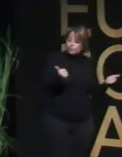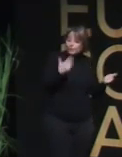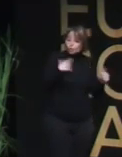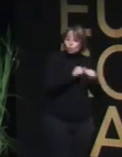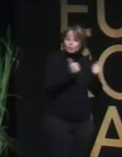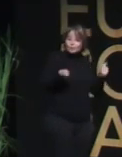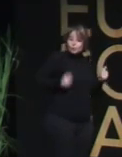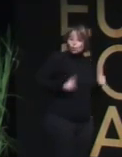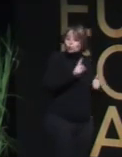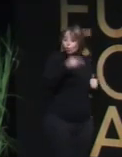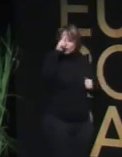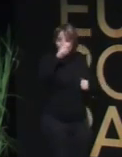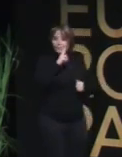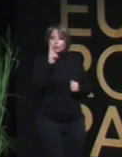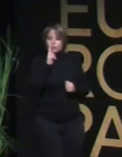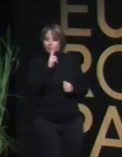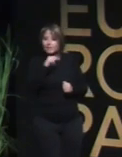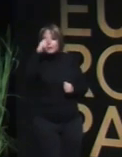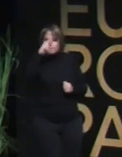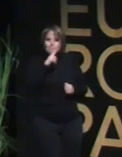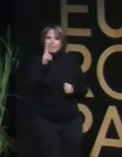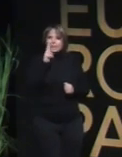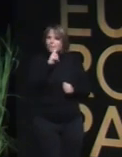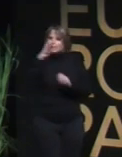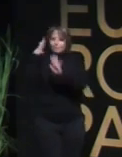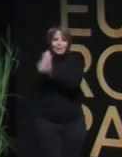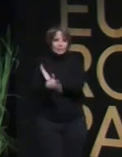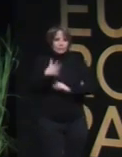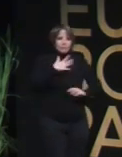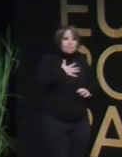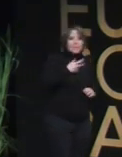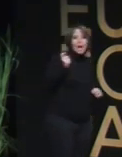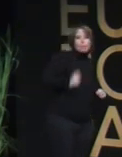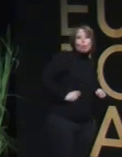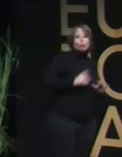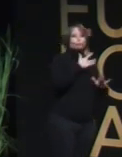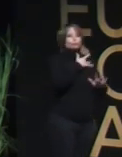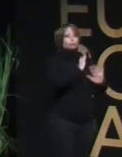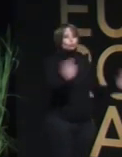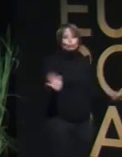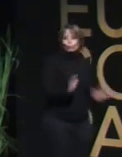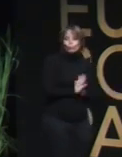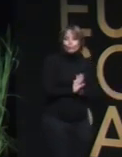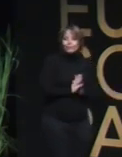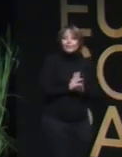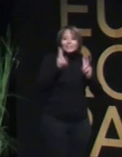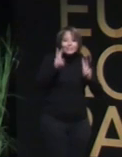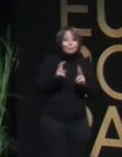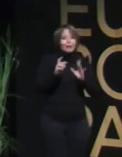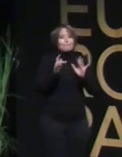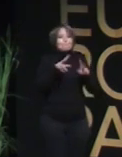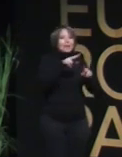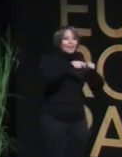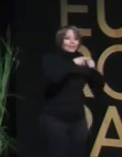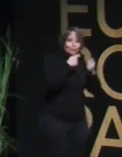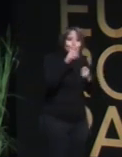amante, no del padre o de la madre. Padre y madre va a ser de por vida. El amante no. Se acaba el amor de la pareja, pero no de la responsabilidad parental. Y esto hay muchos